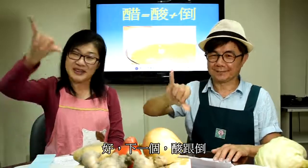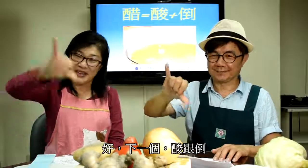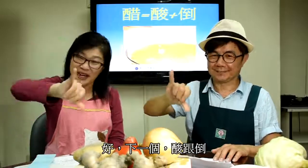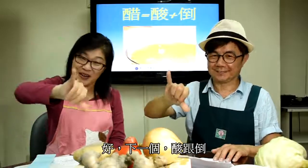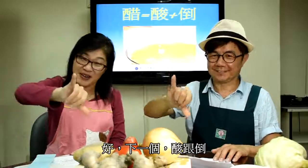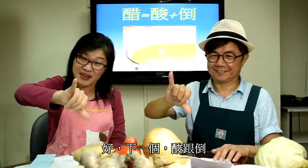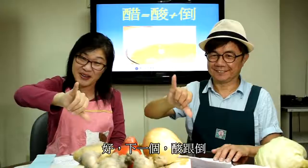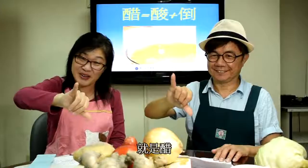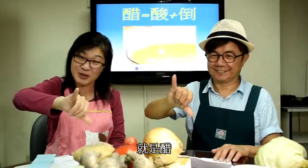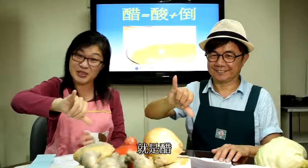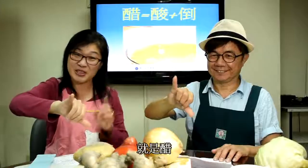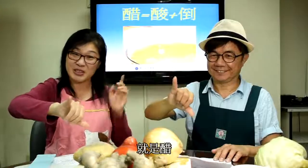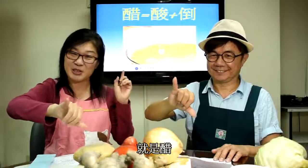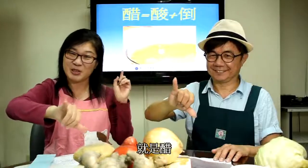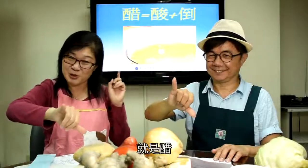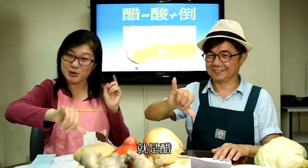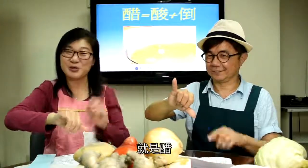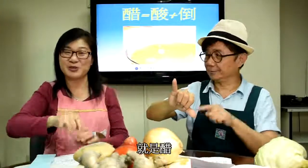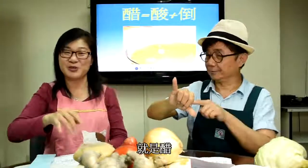道就是醋，